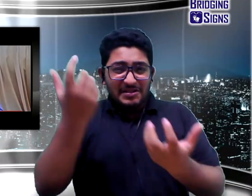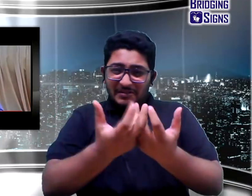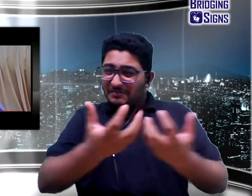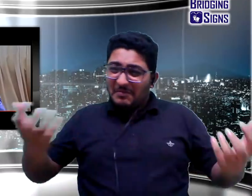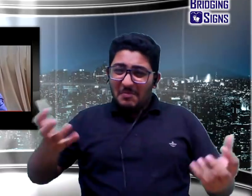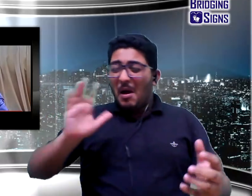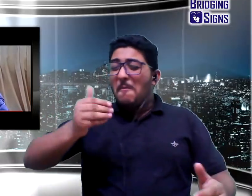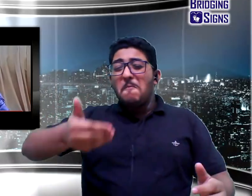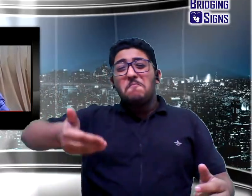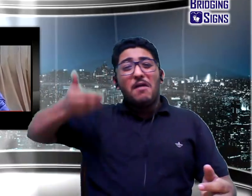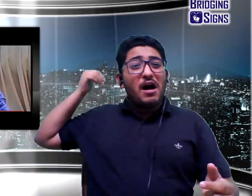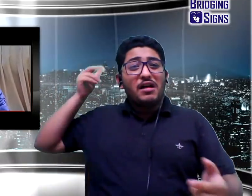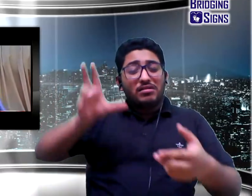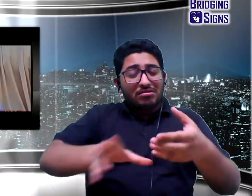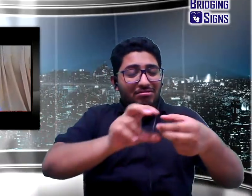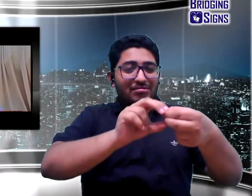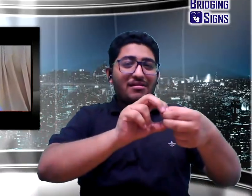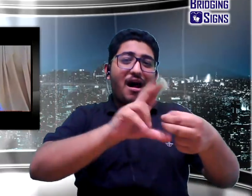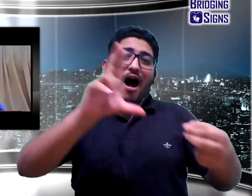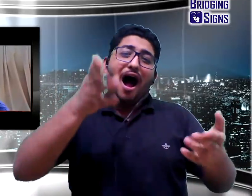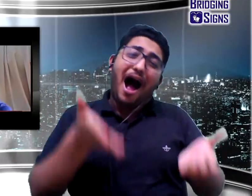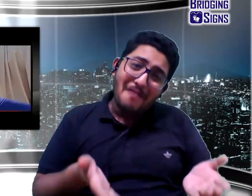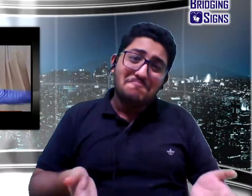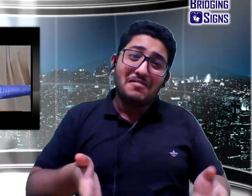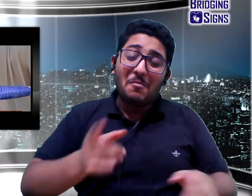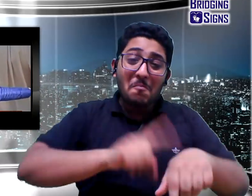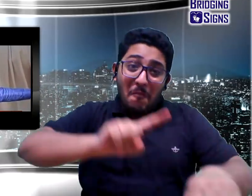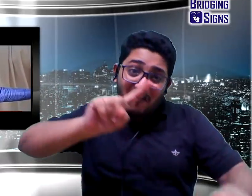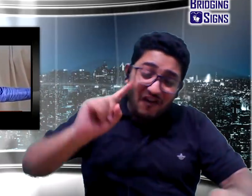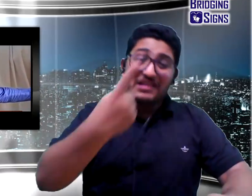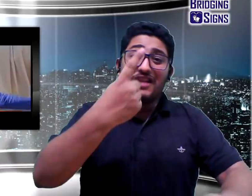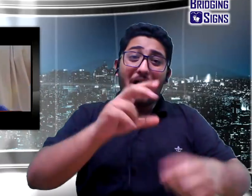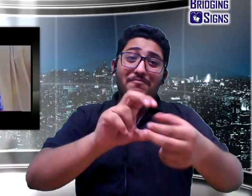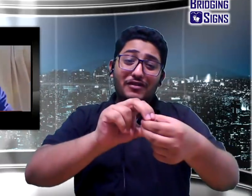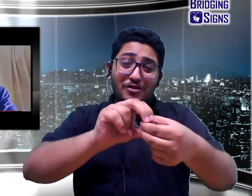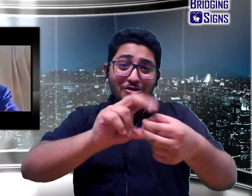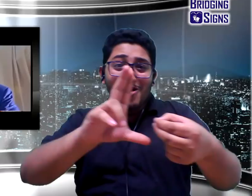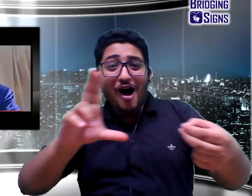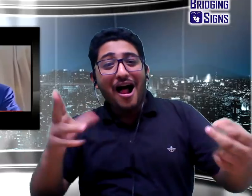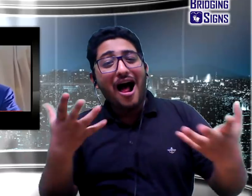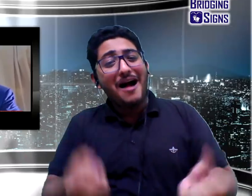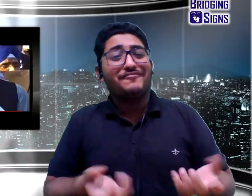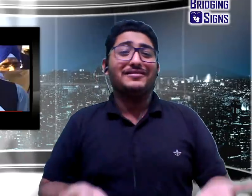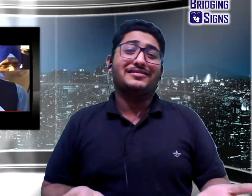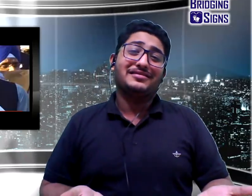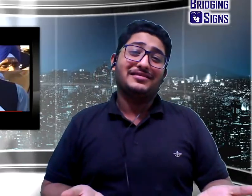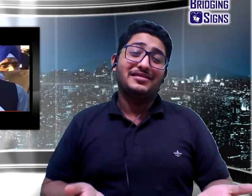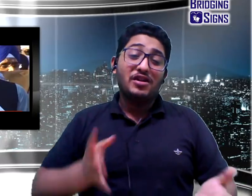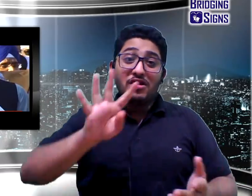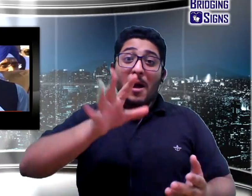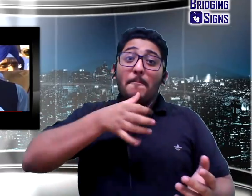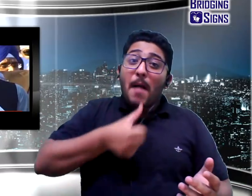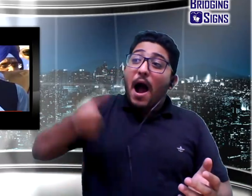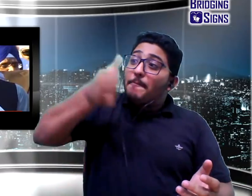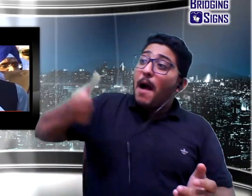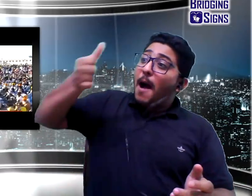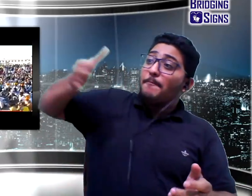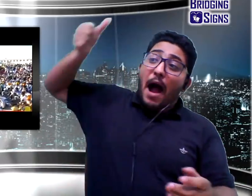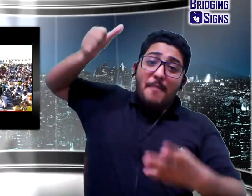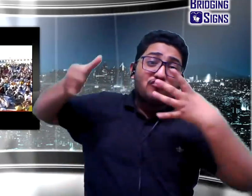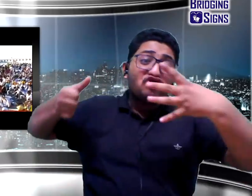उदू बाद पहली बार तारां गिरियां ने, पहली बार ये तारां गिरियां ने, 4 पुश्तां सिखां